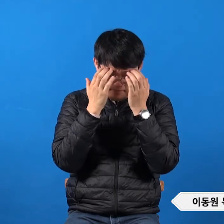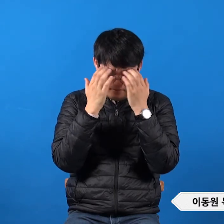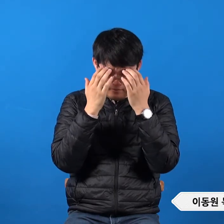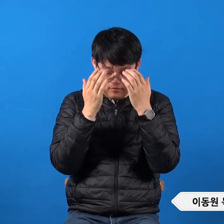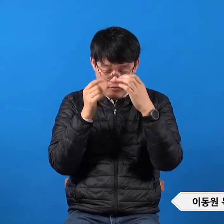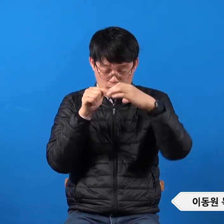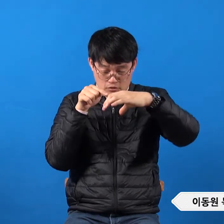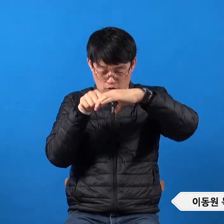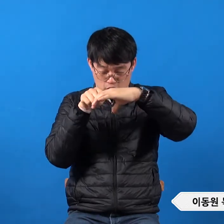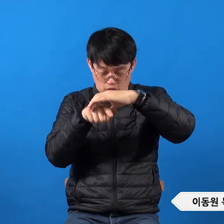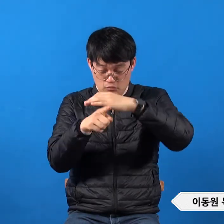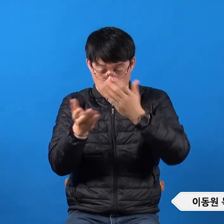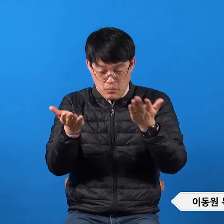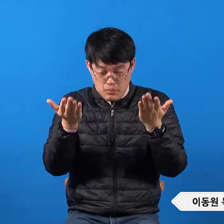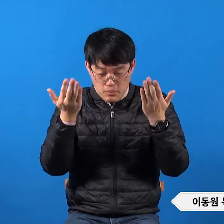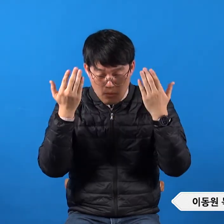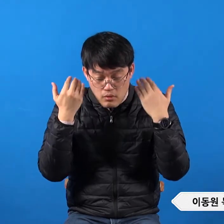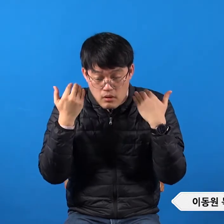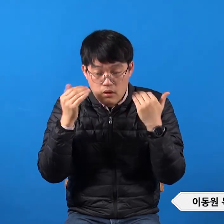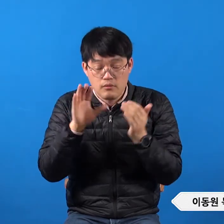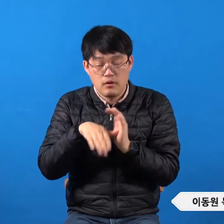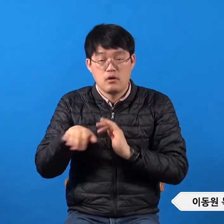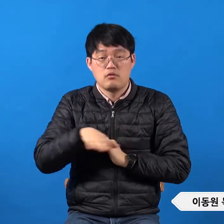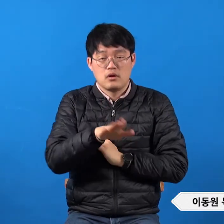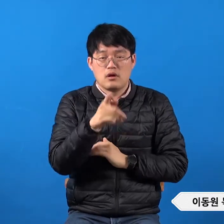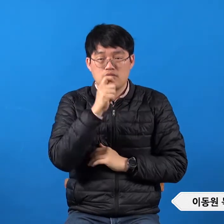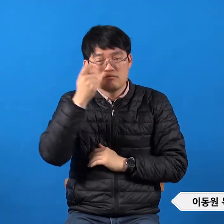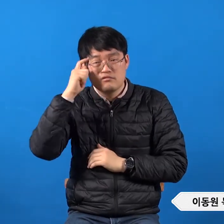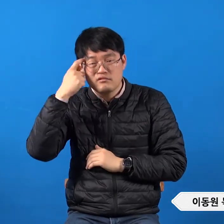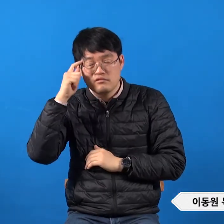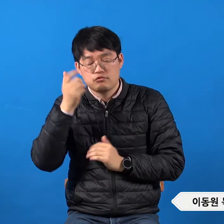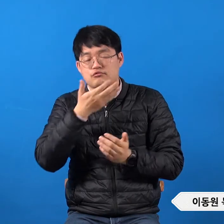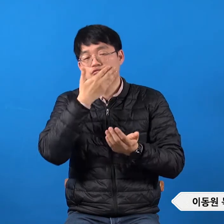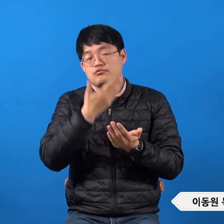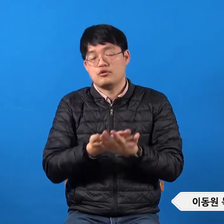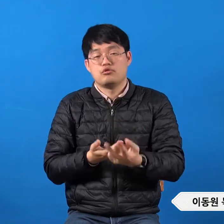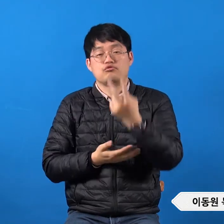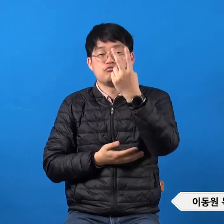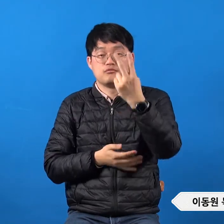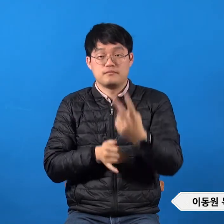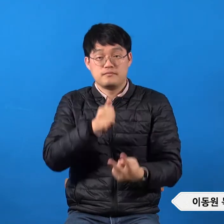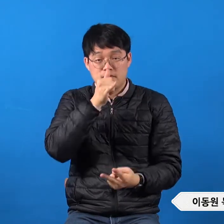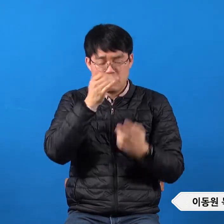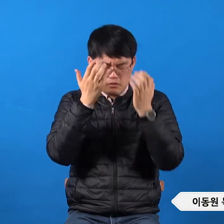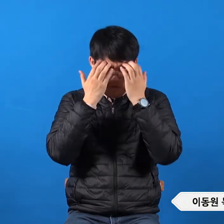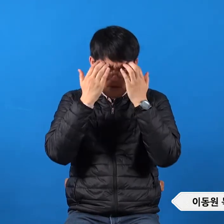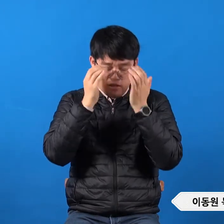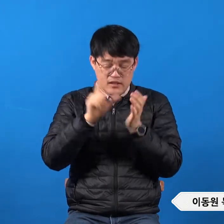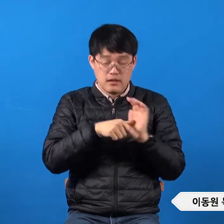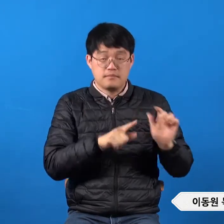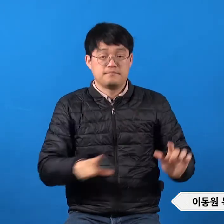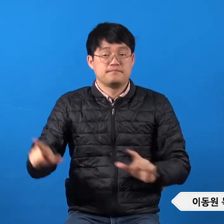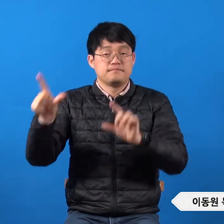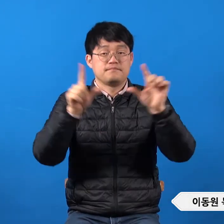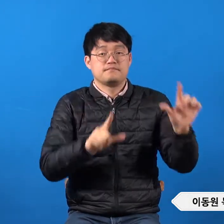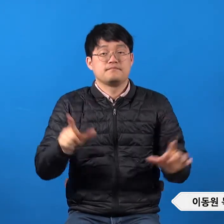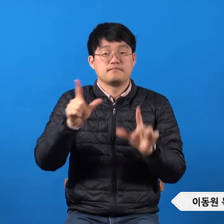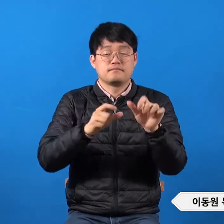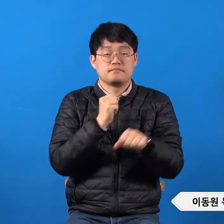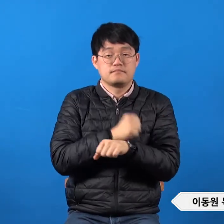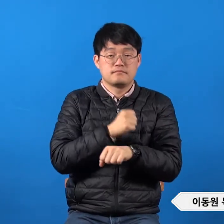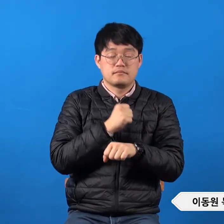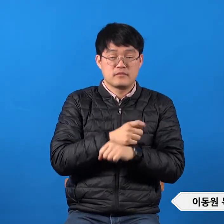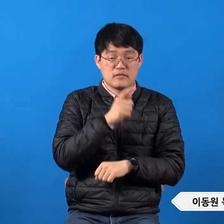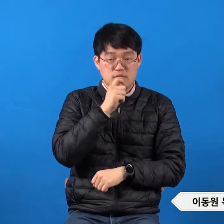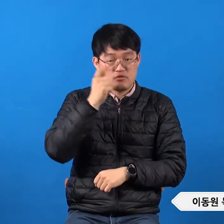때 우리가 묵상해야 할 두 가지의 중요한 주제가 있습니다. 고난의 시간을 통과하면서 우리가 묵상해야